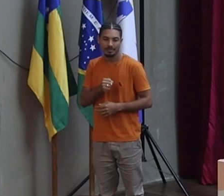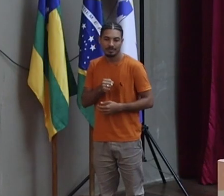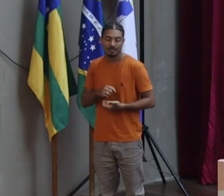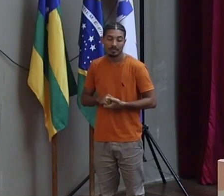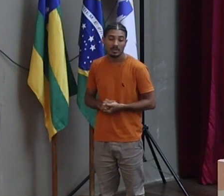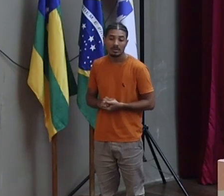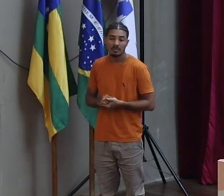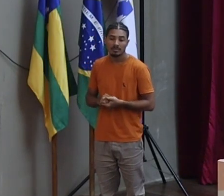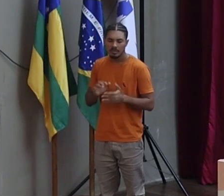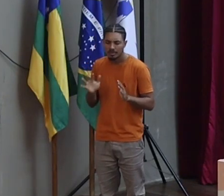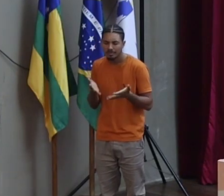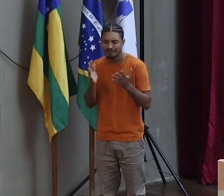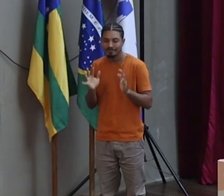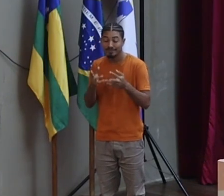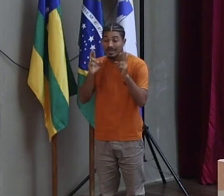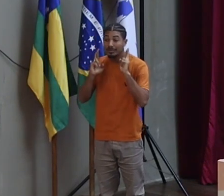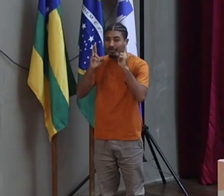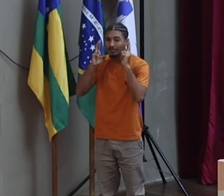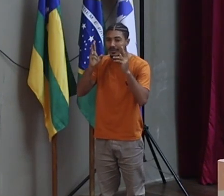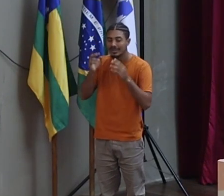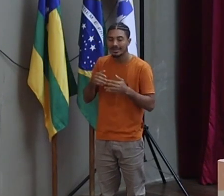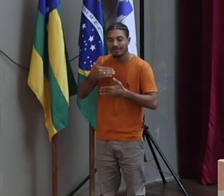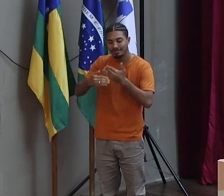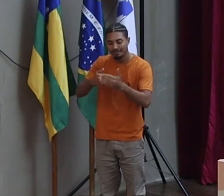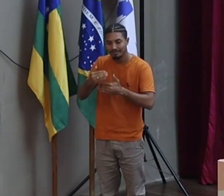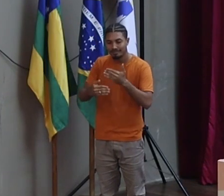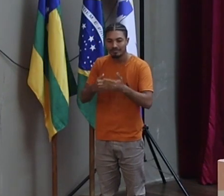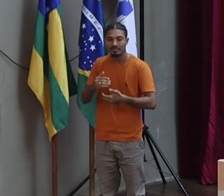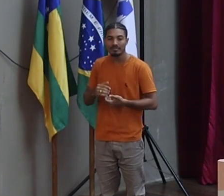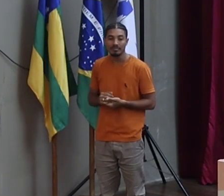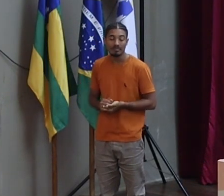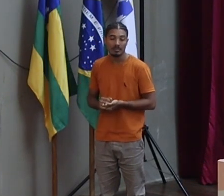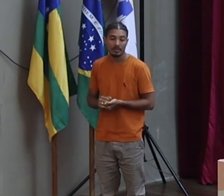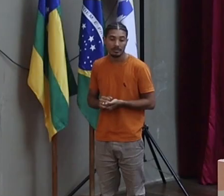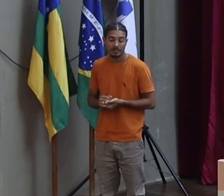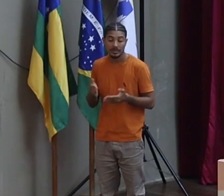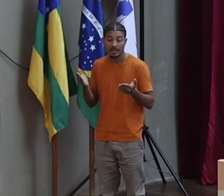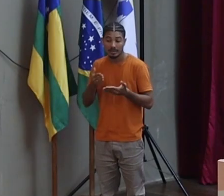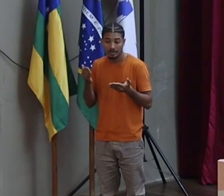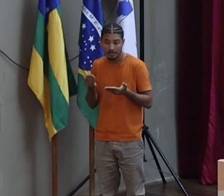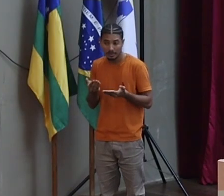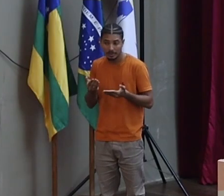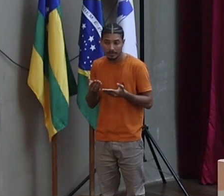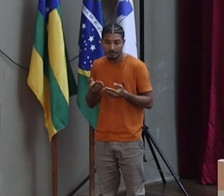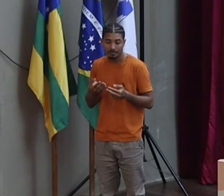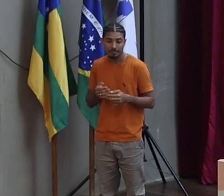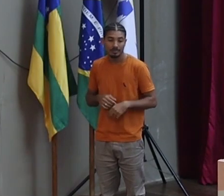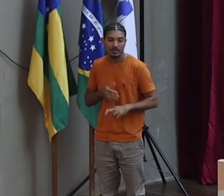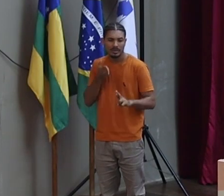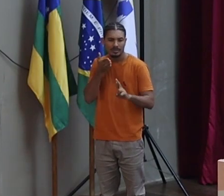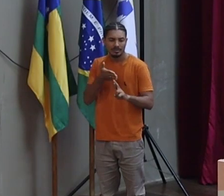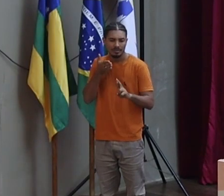para cultivar uma esperança engajada. E aqui a minha citação é